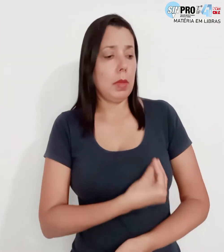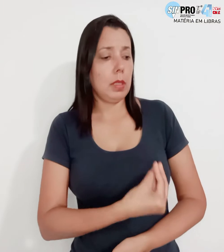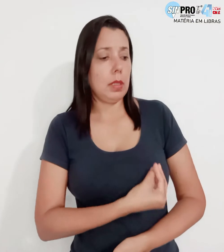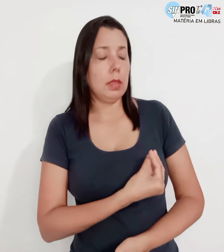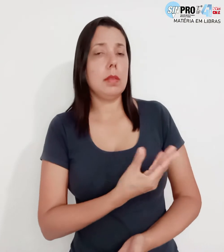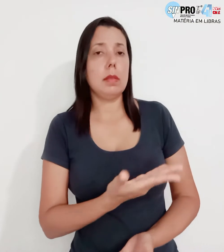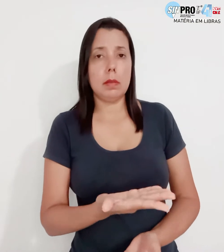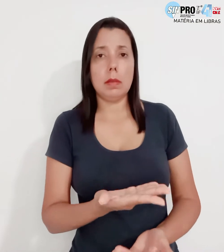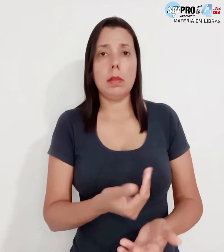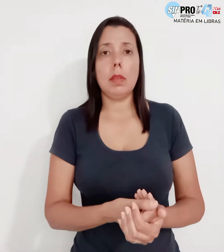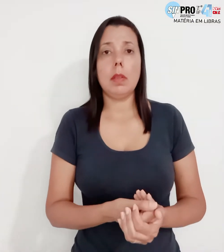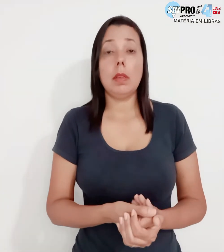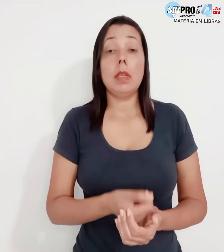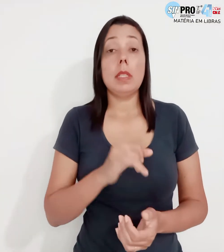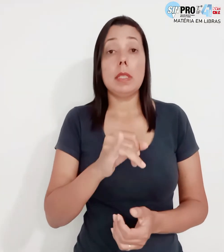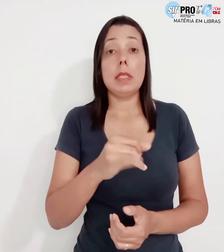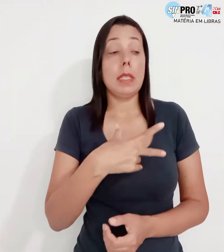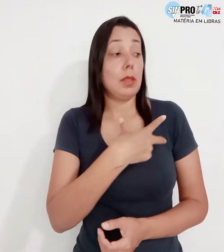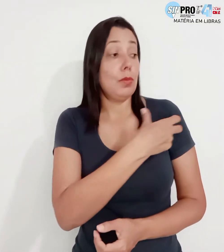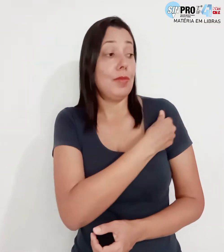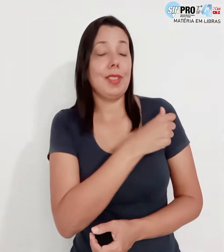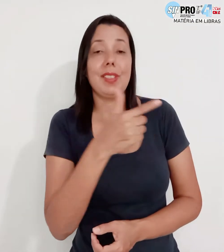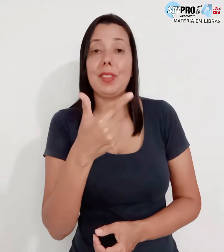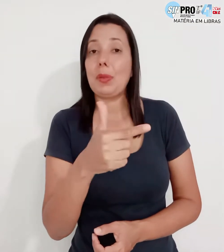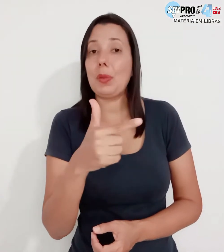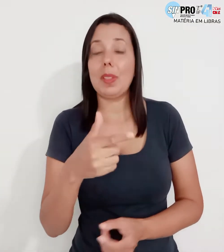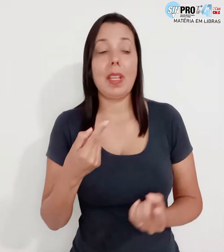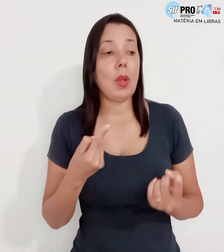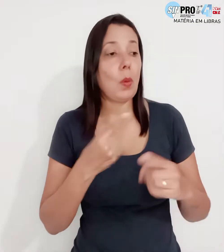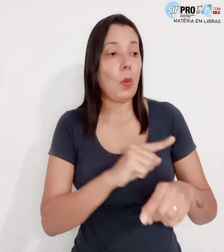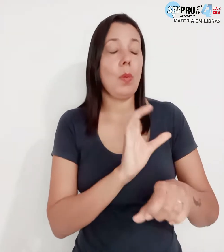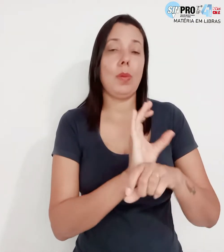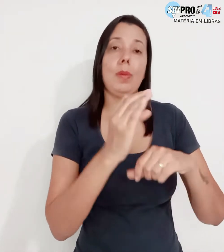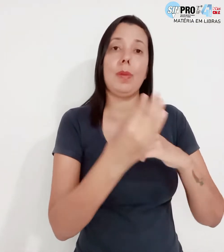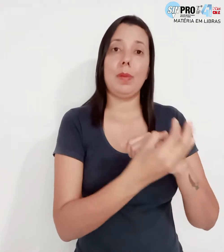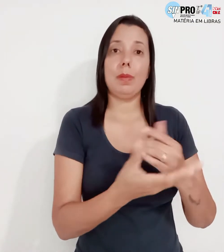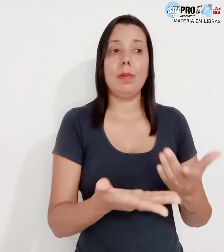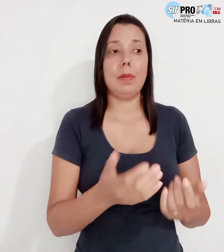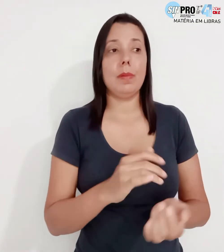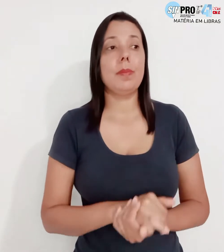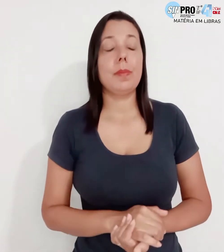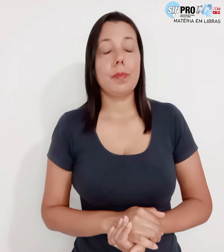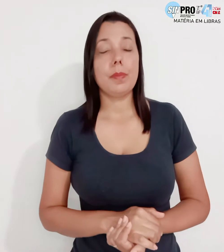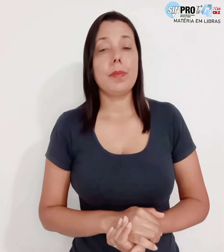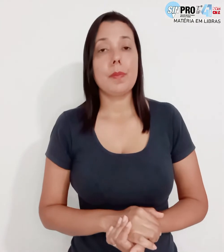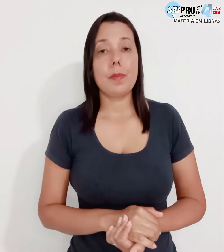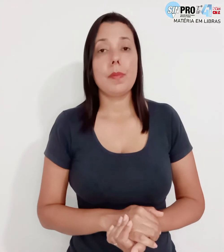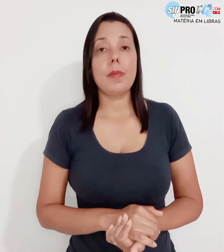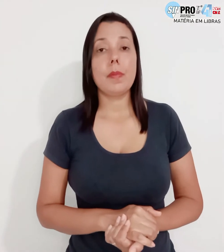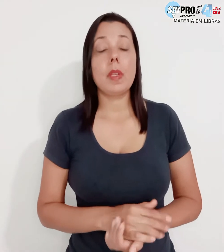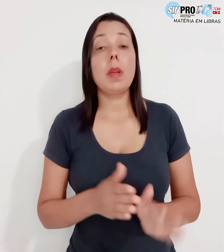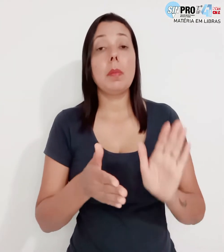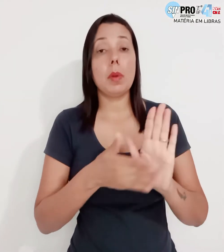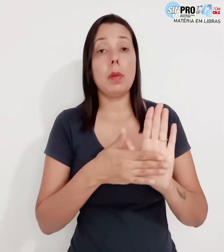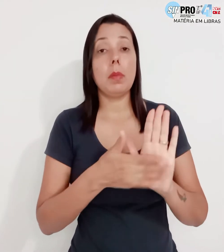às aulas sem a imunização contra a Covid-19. Campanha